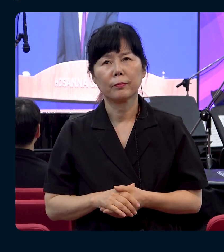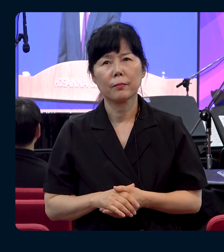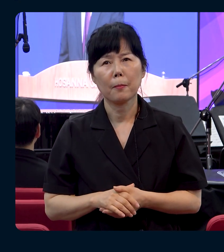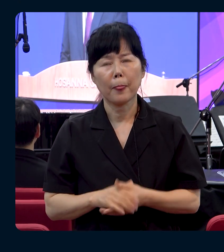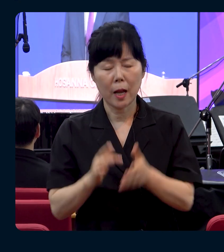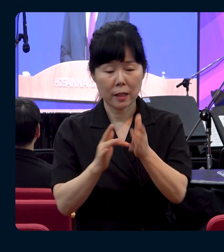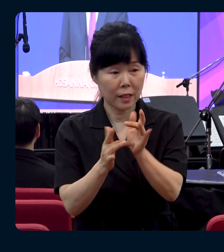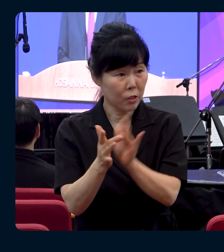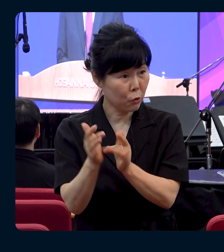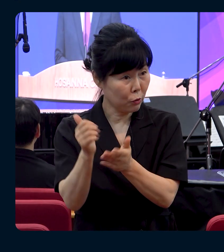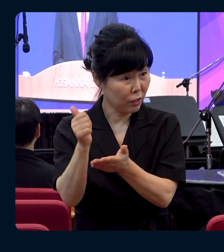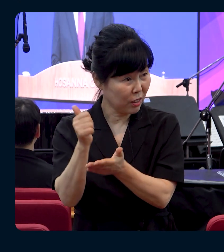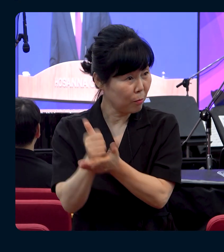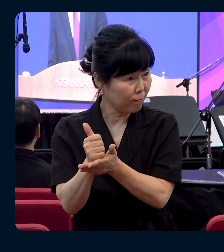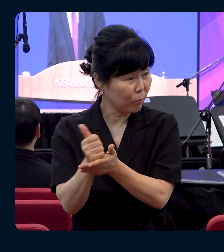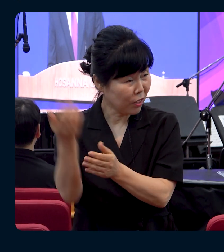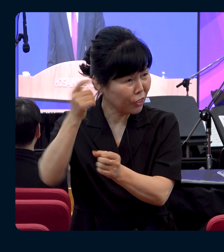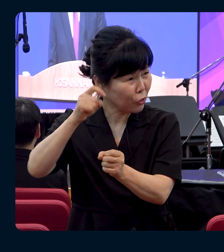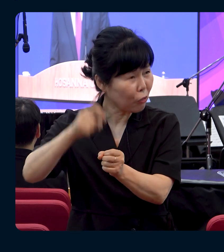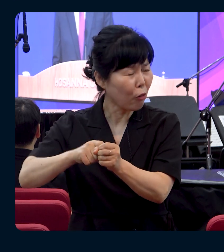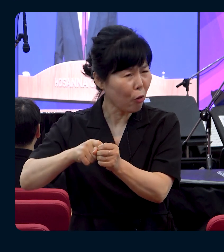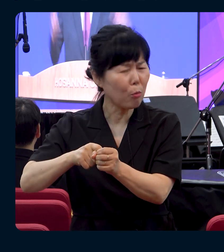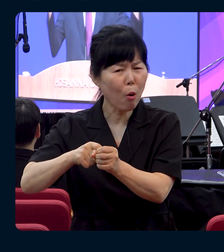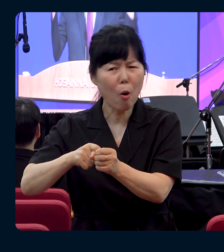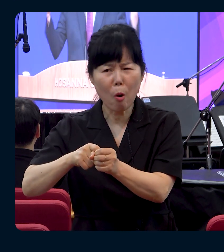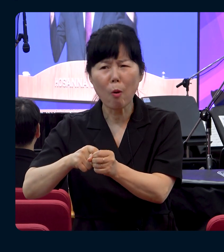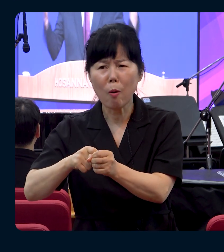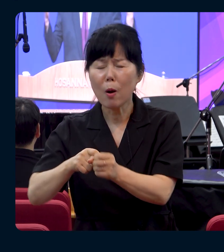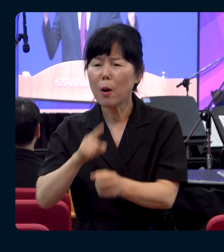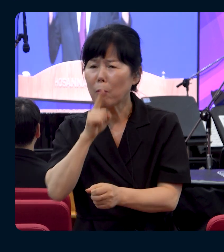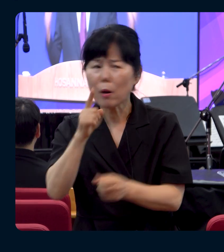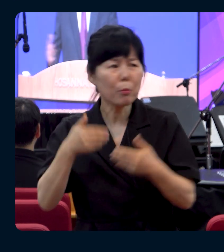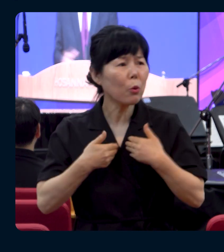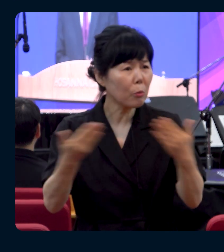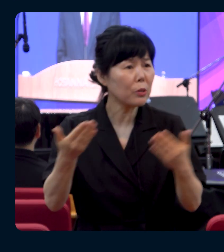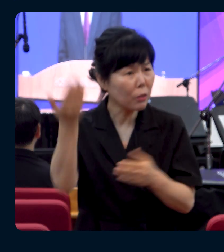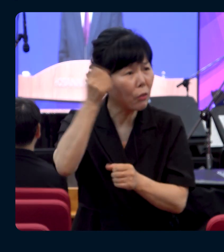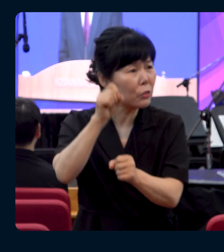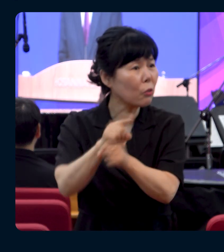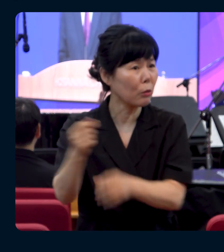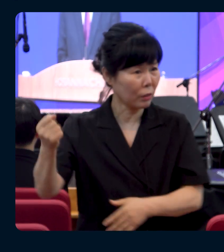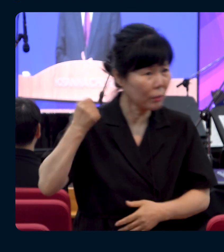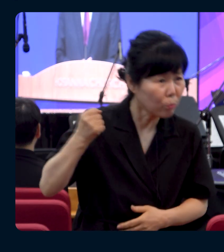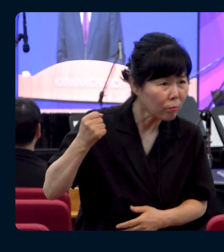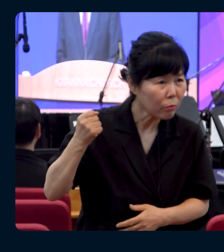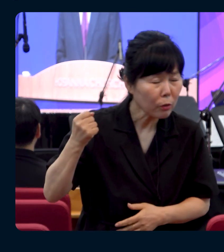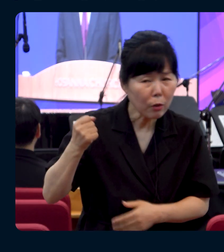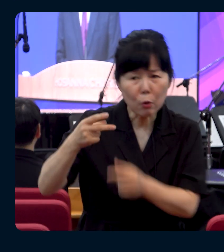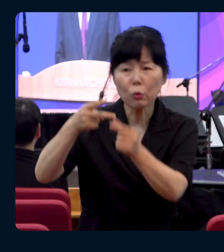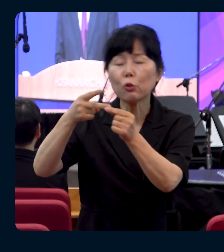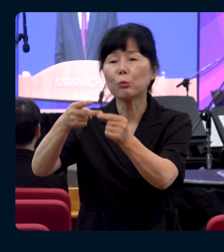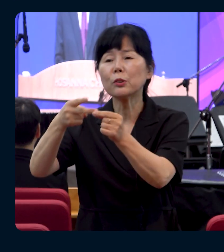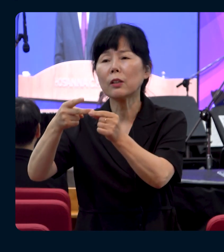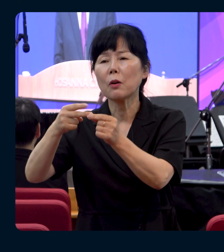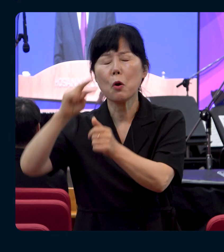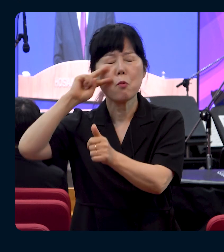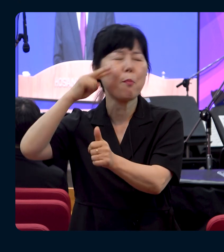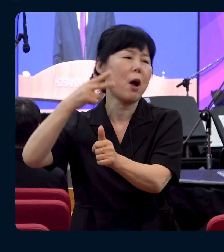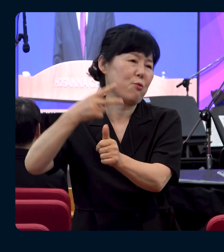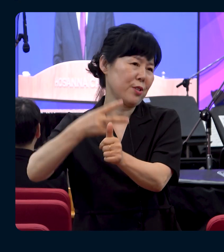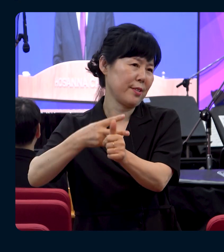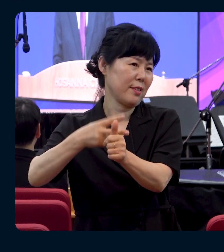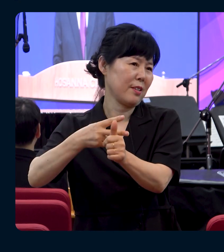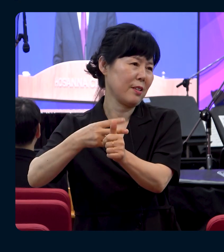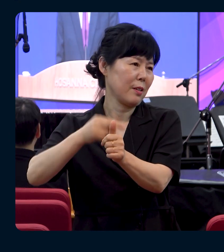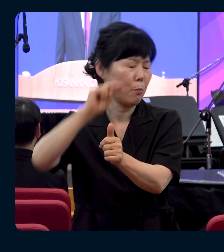예수님 이후에 영적으로 가장 많은 영향을 우리에게 준 인물을 꼽으라고 한다면 아마 사도 바울을 꼽지 않을